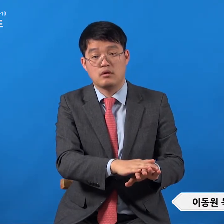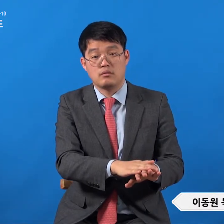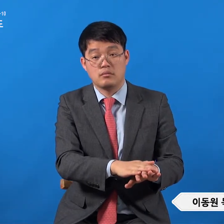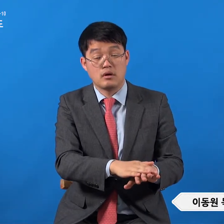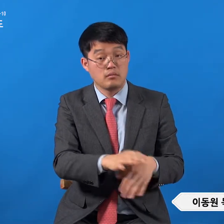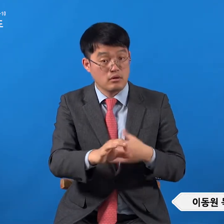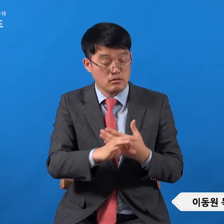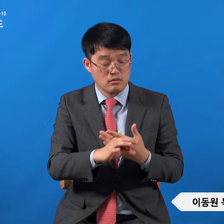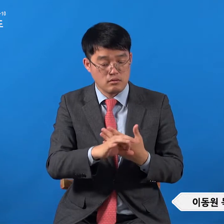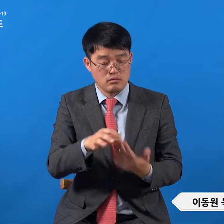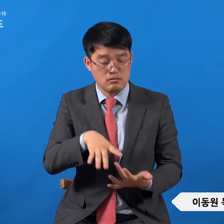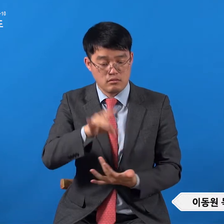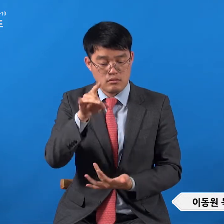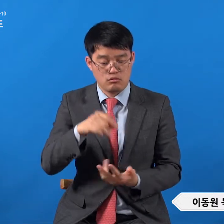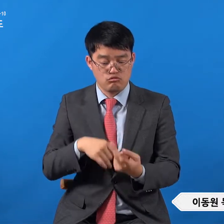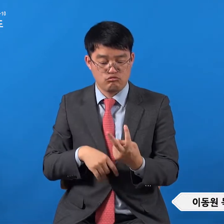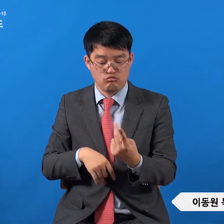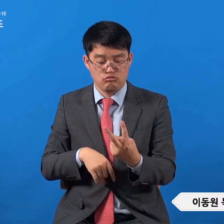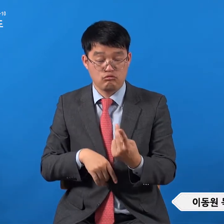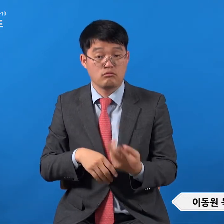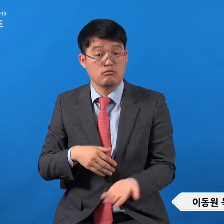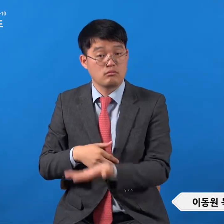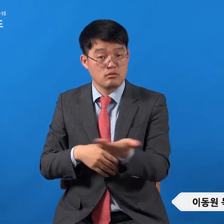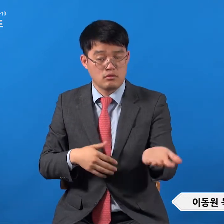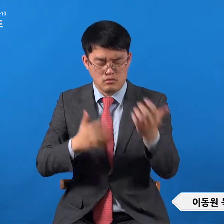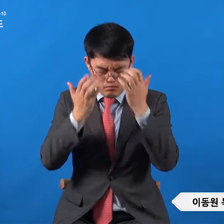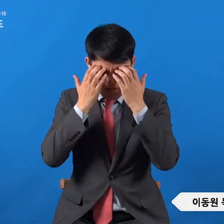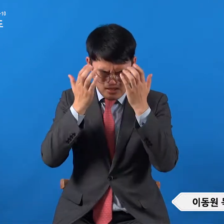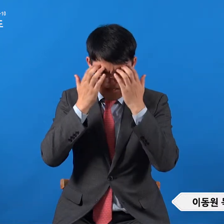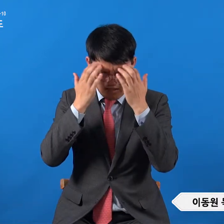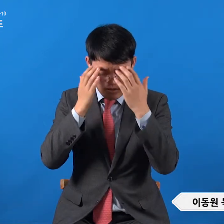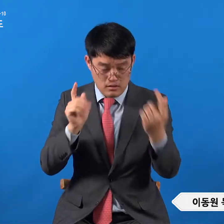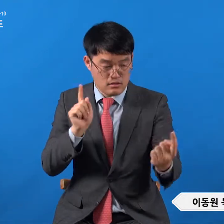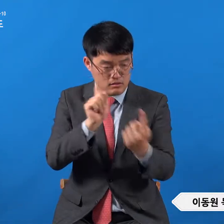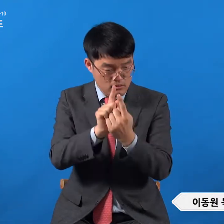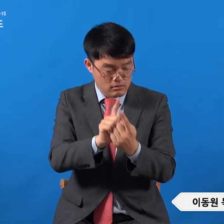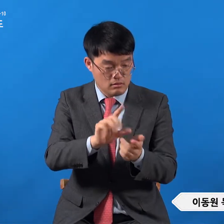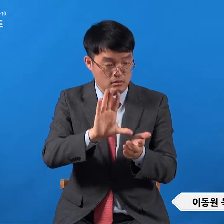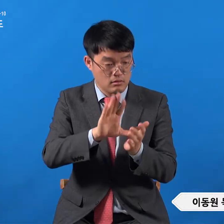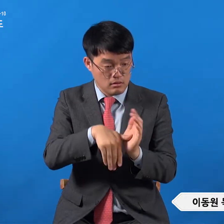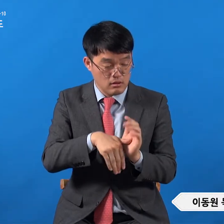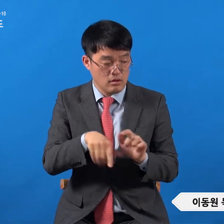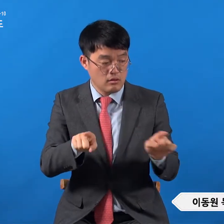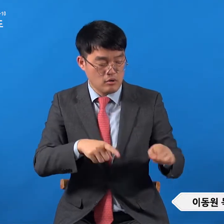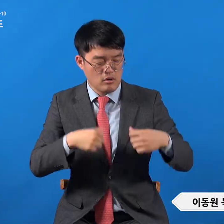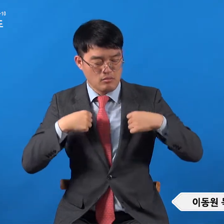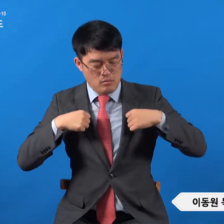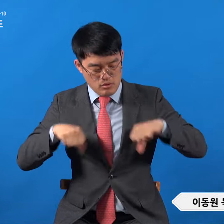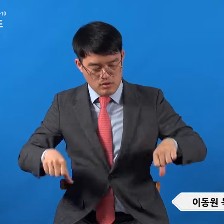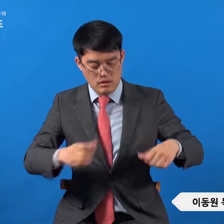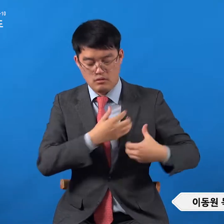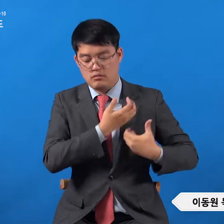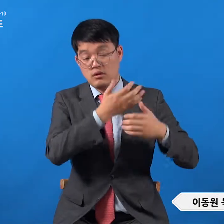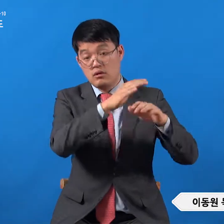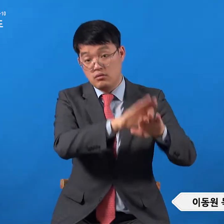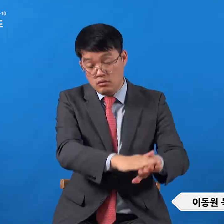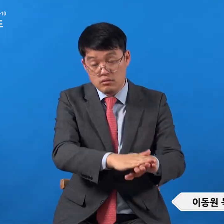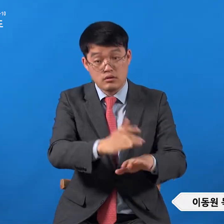그렇다면 선택은 둘 중에 하나입니다. 여러분, 환난 당하고 그때 비로소